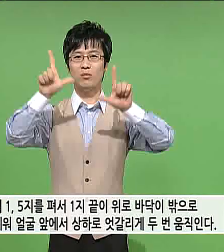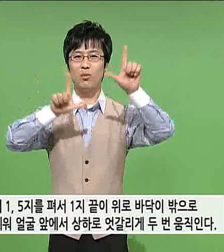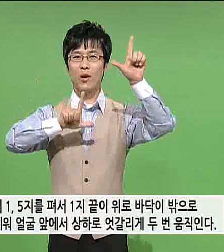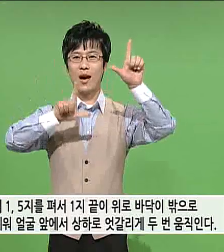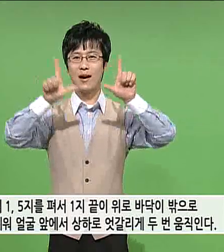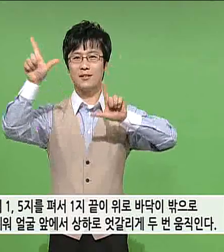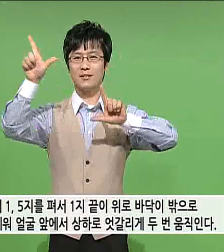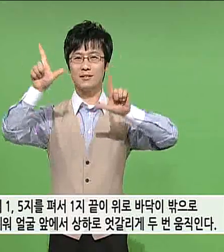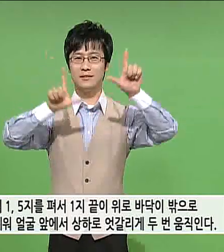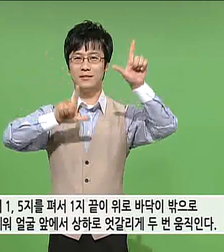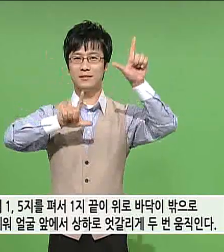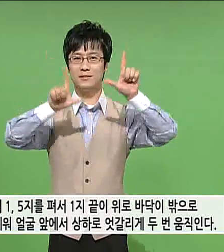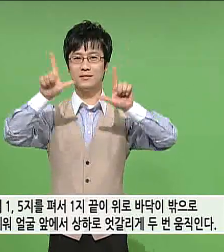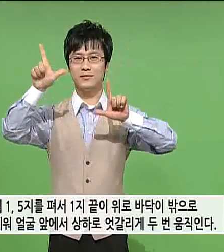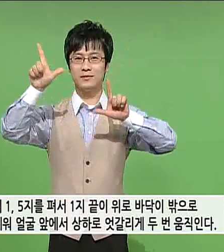엇갈리게 두 번 움직입니다.